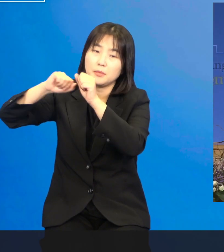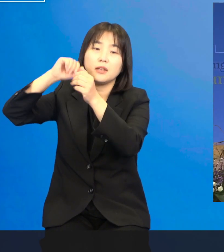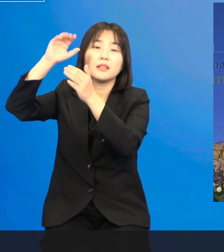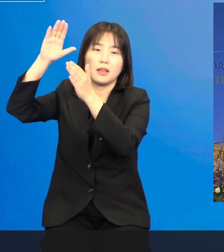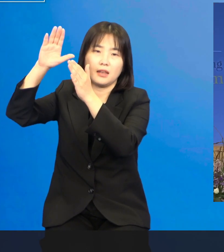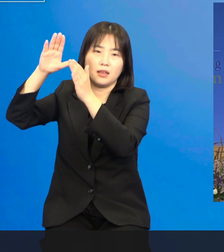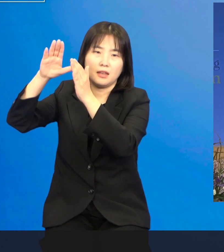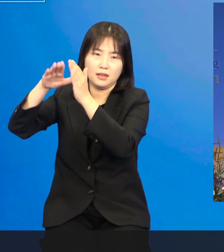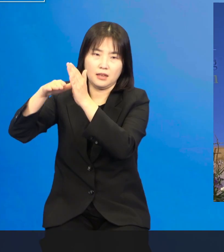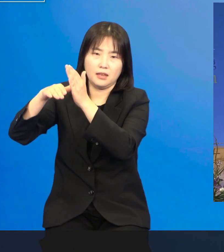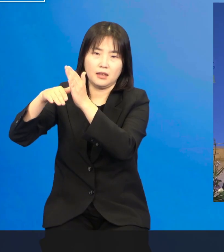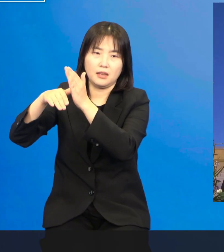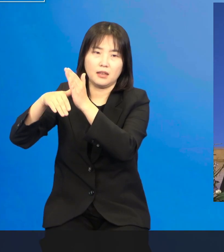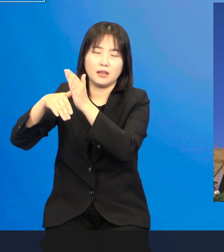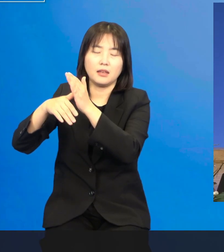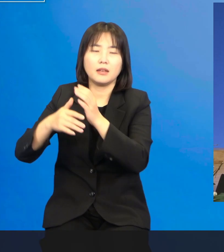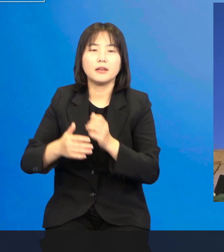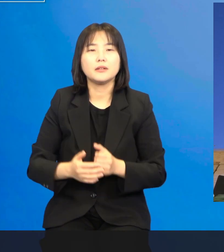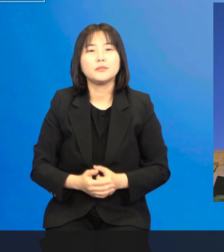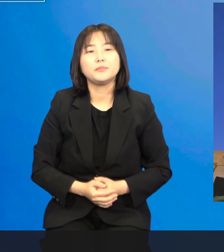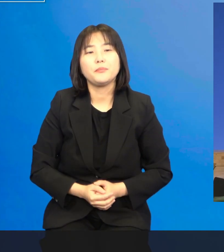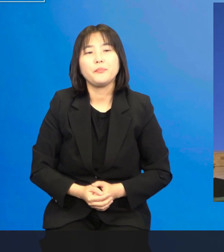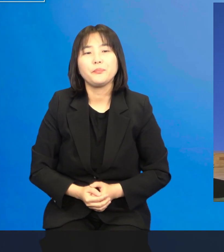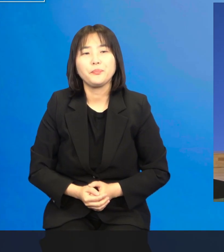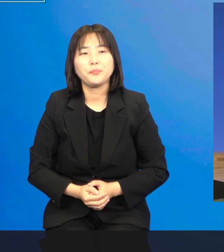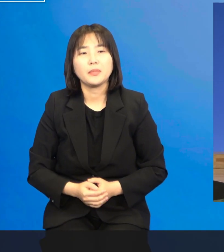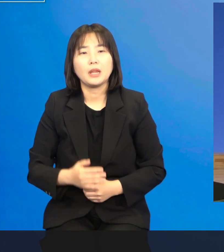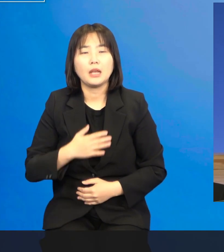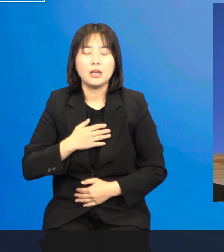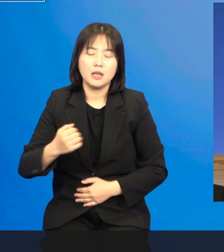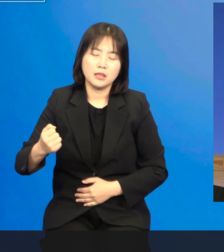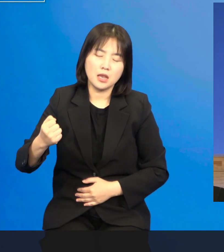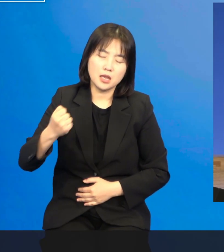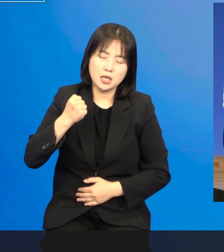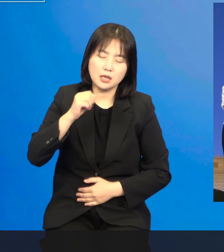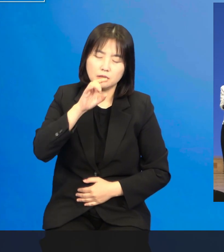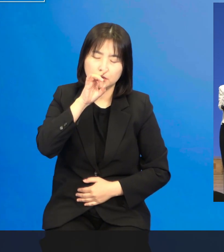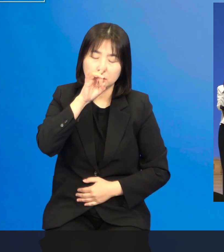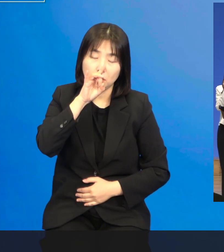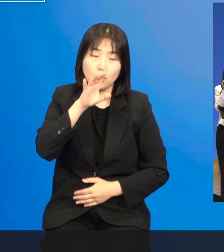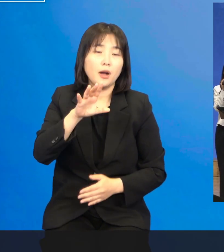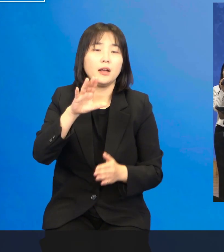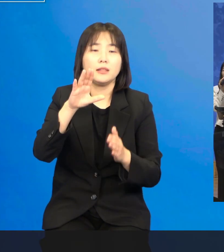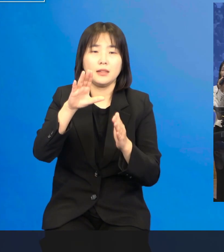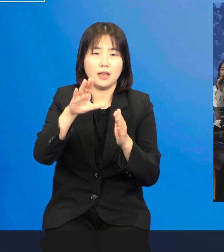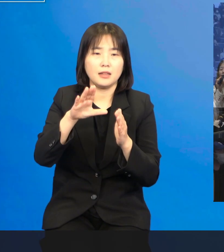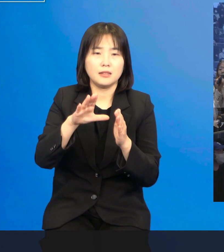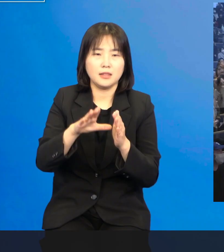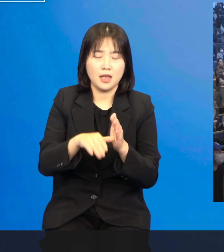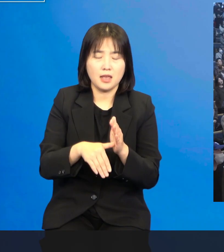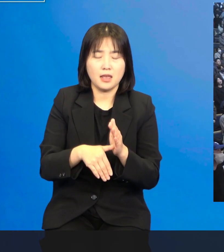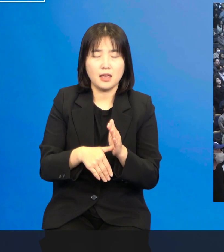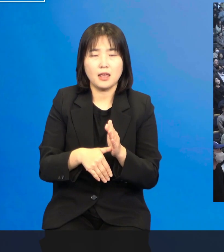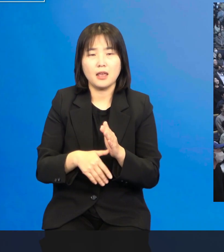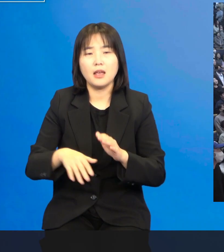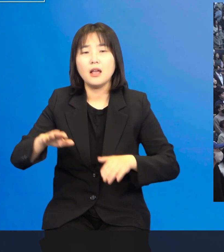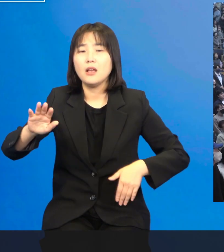하나님의 때. 내 힘으로 안 될 때, 내 힘으로 안 될